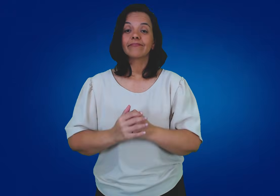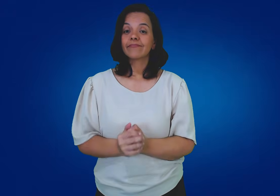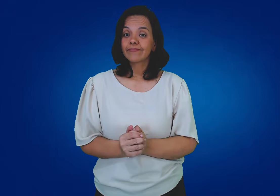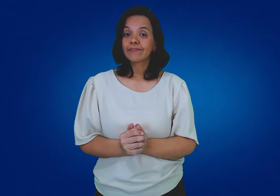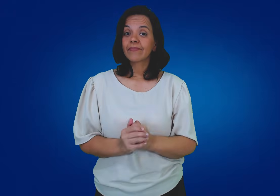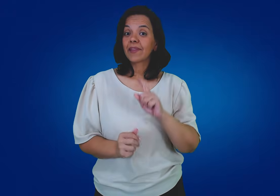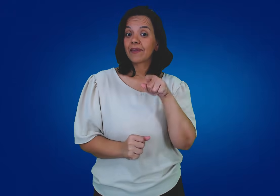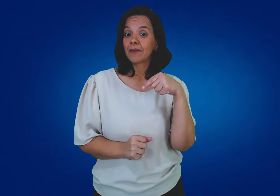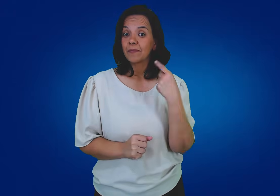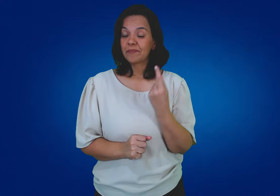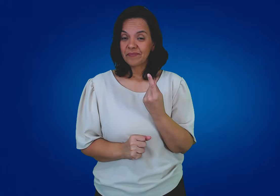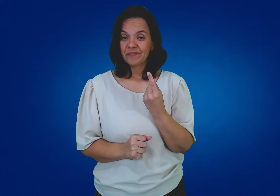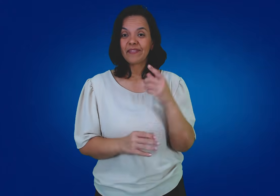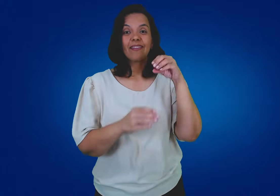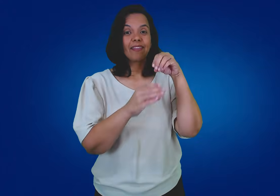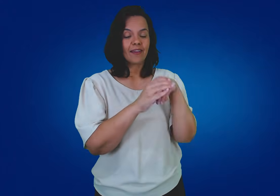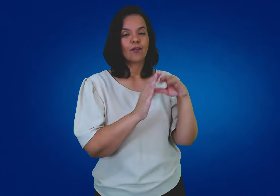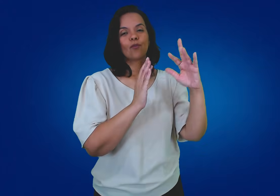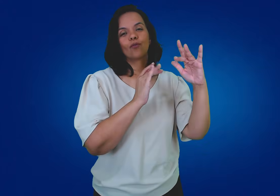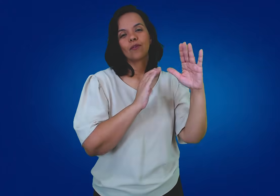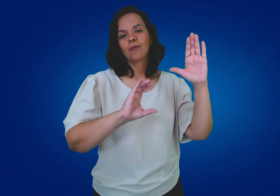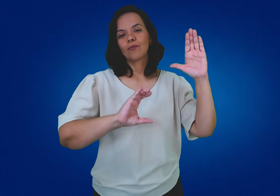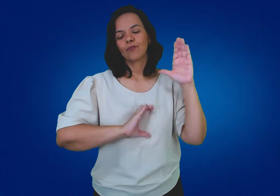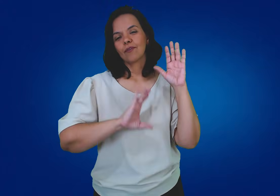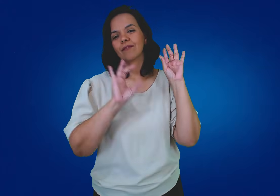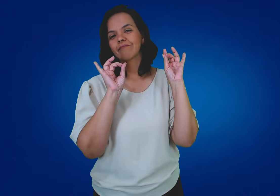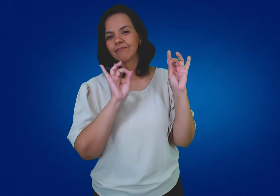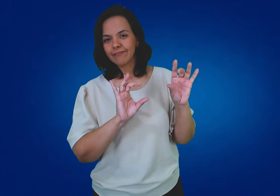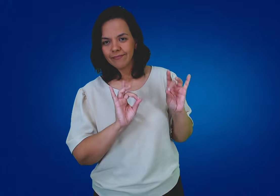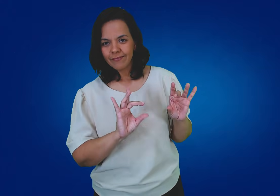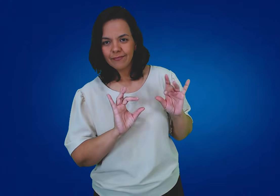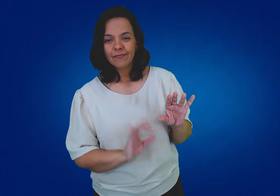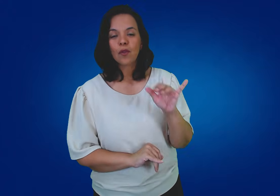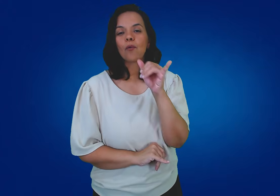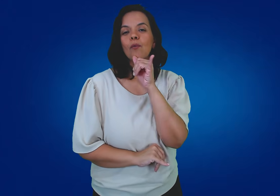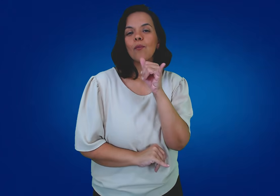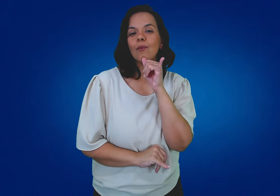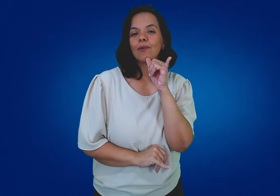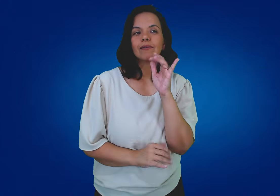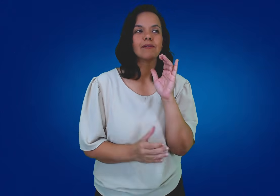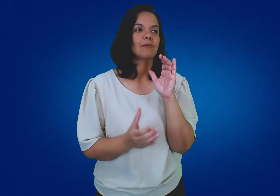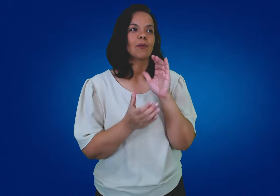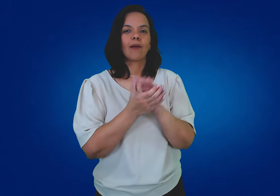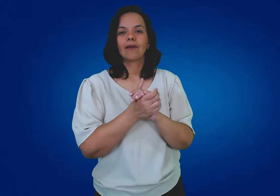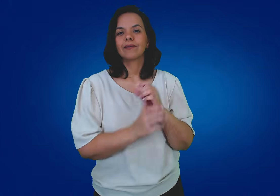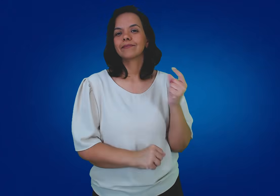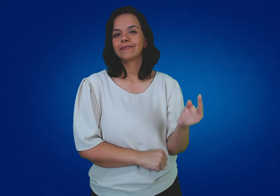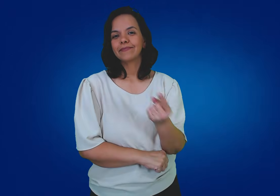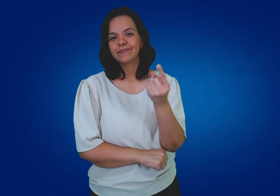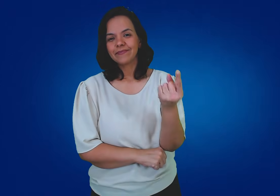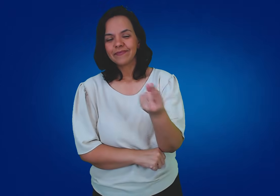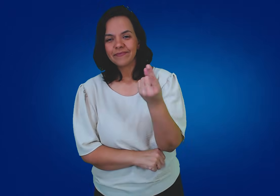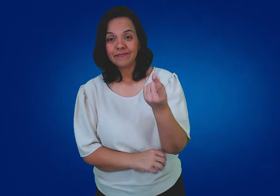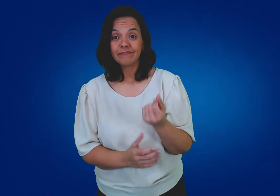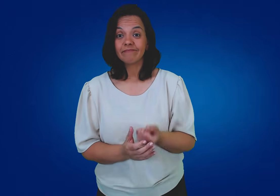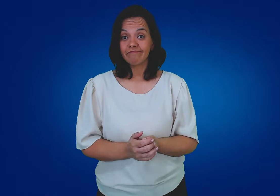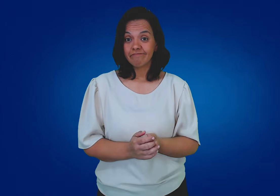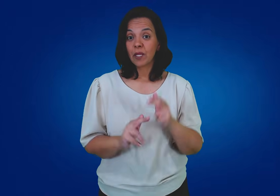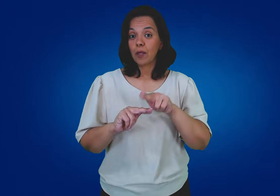Santo através da imposição de mãos e depois, no templo, alguns convênios, como o casamento eterno,